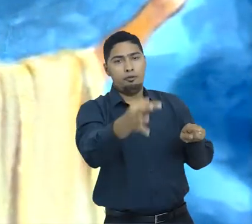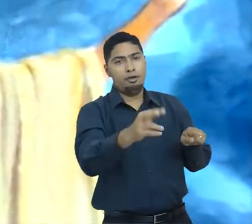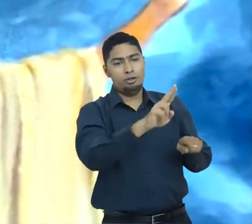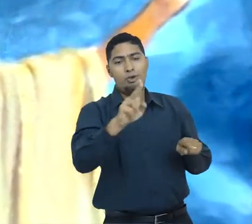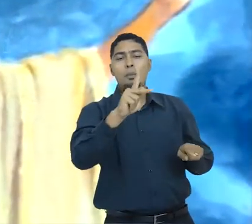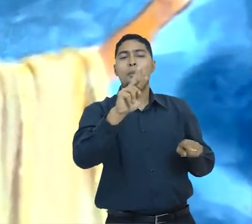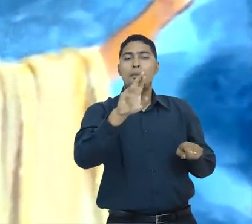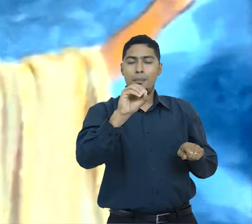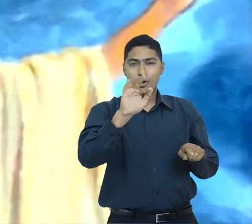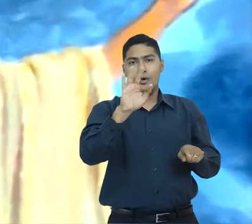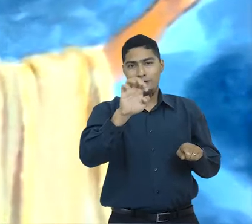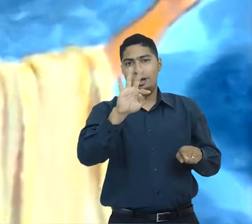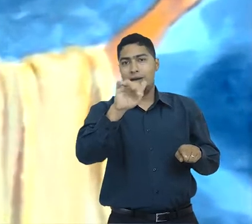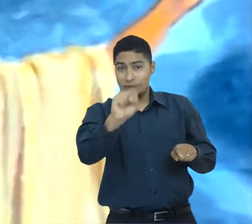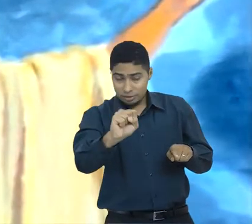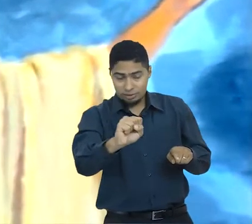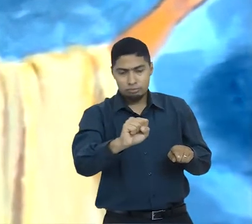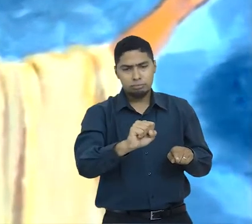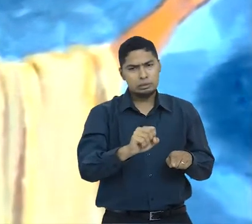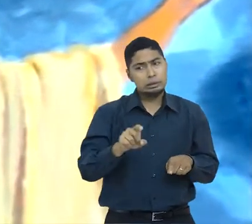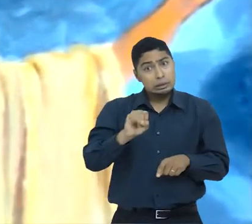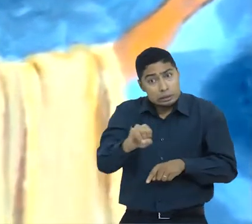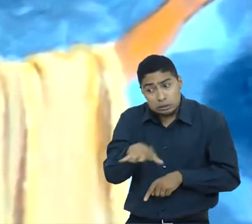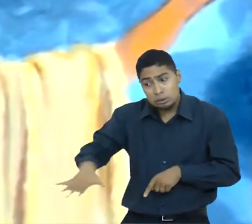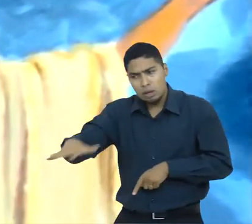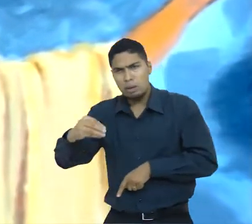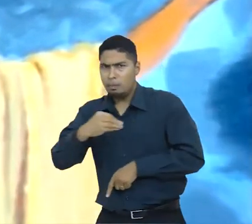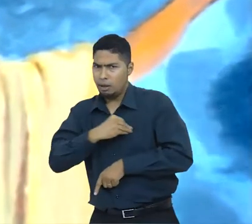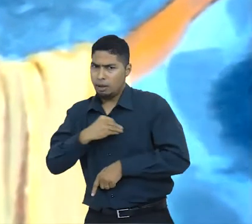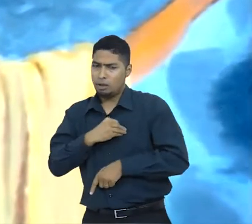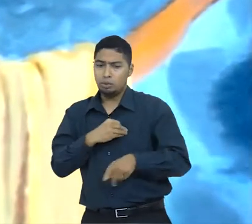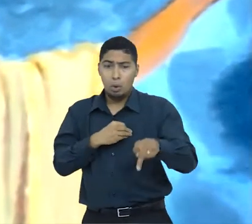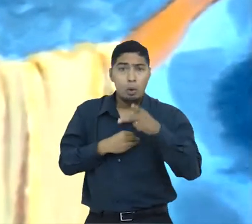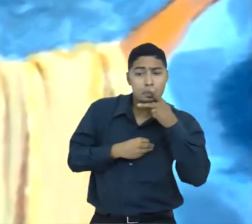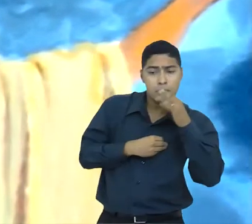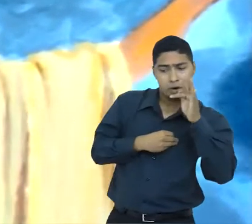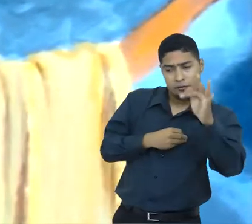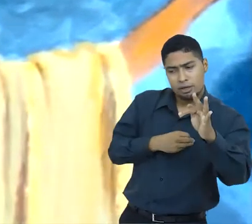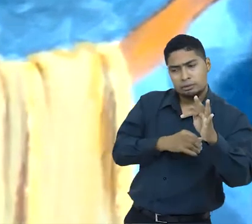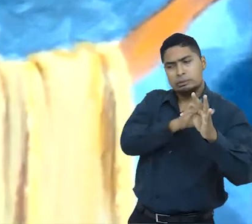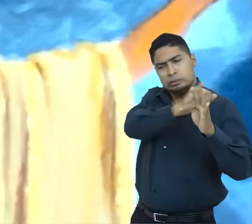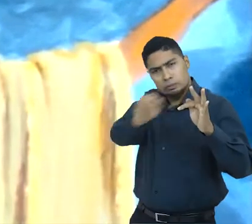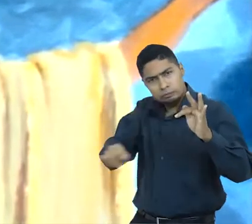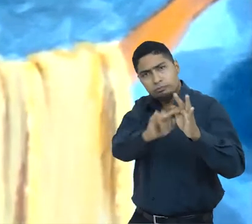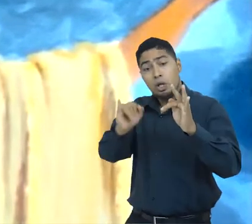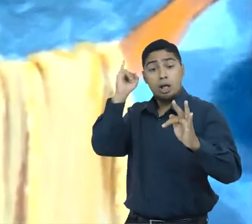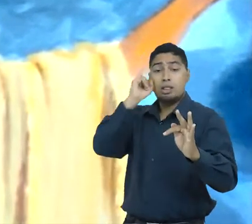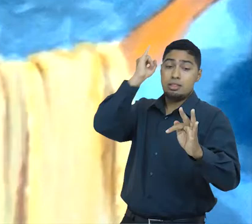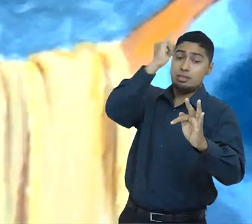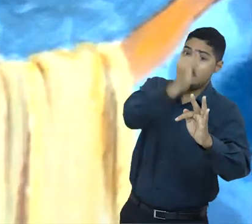israelitas pecavam, o Senhor falava contra eles pelos profetas, avisando que se não se arrependessem, ele permitiria que outra